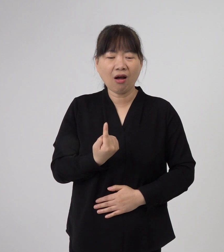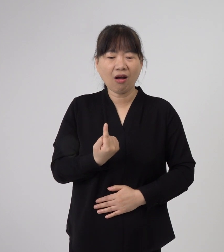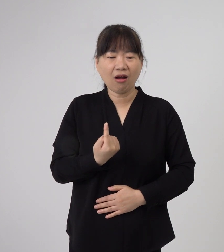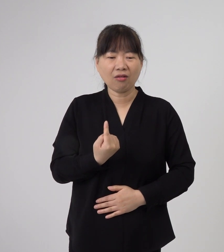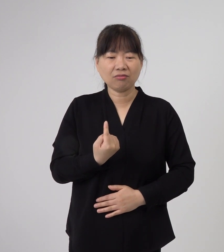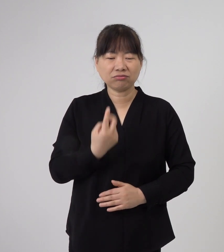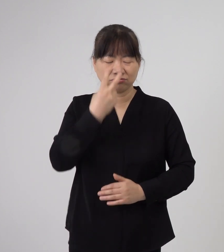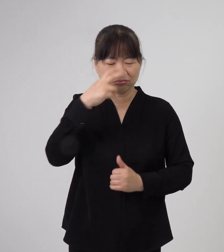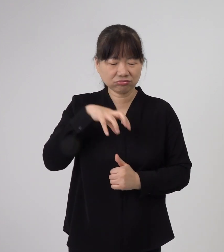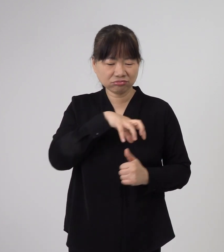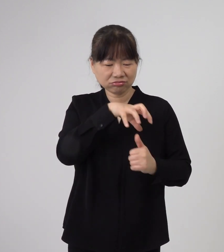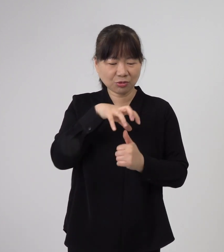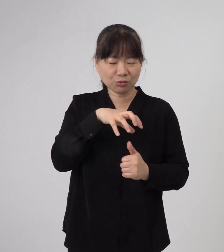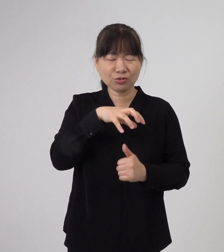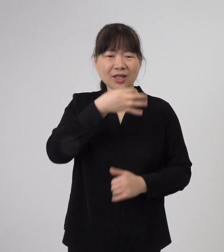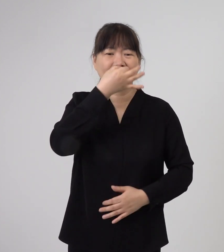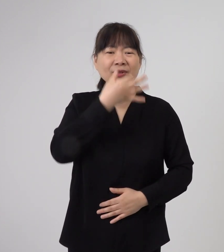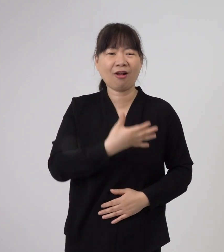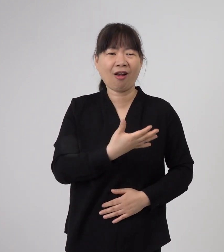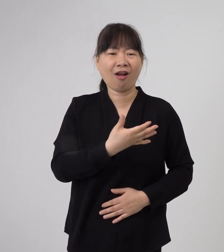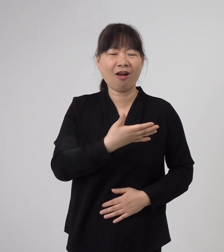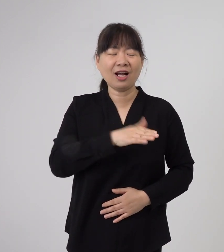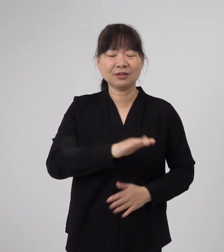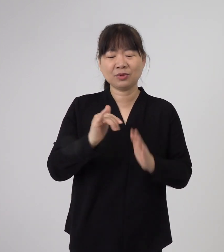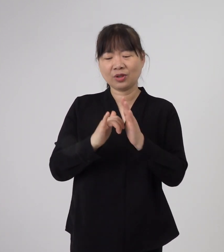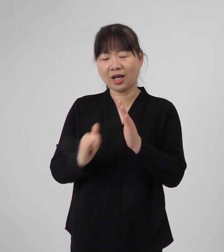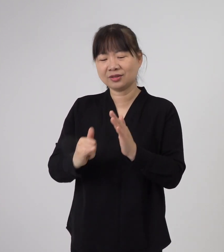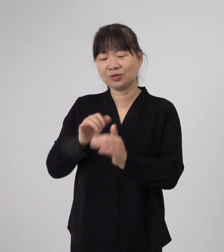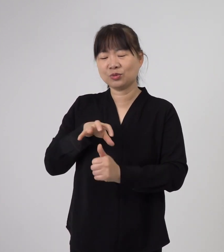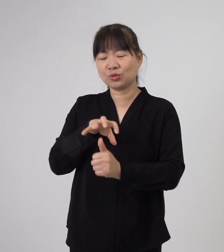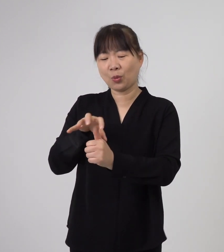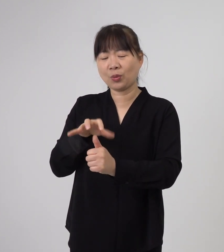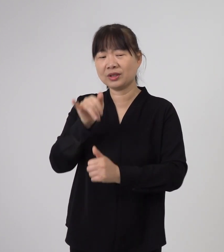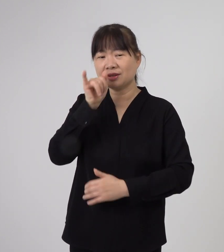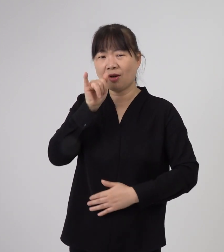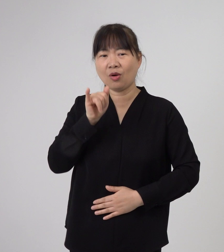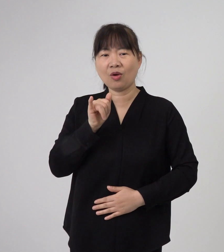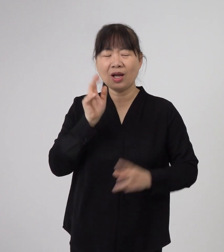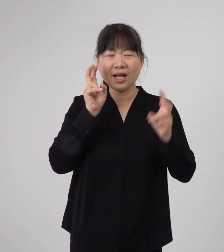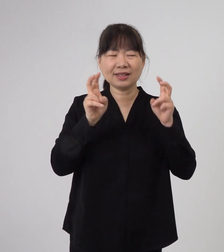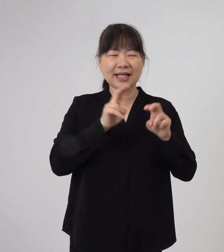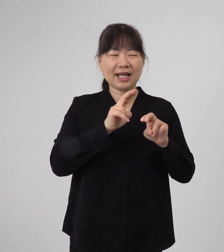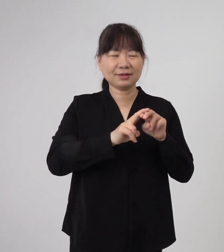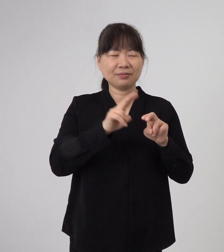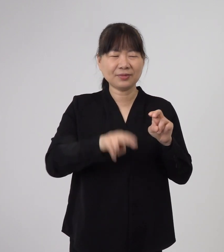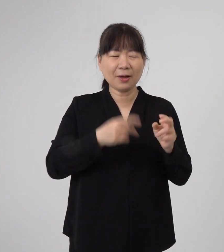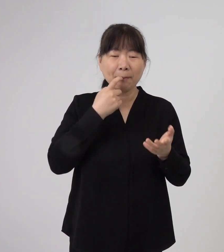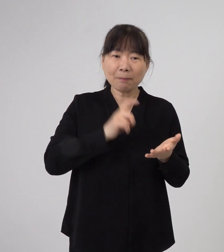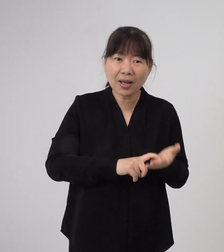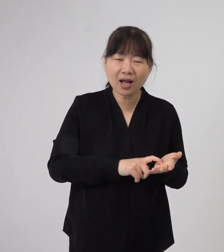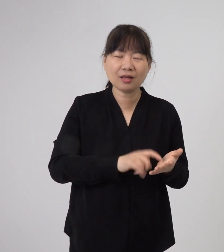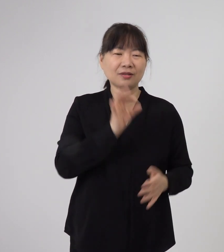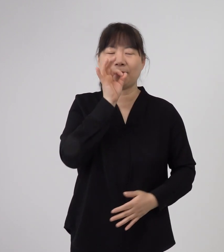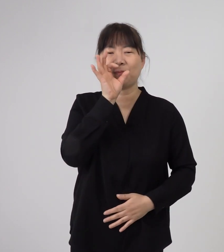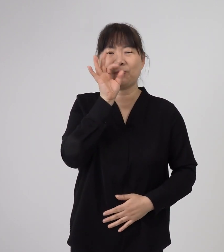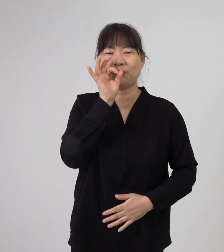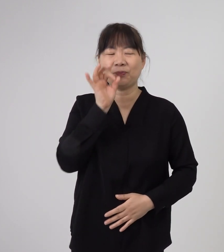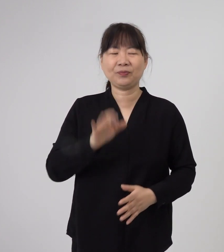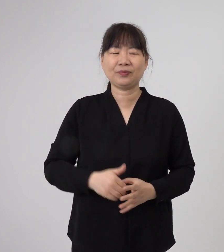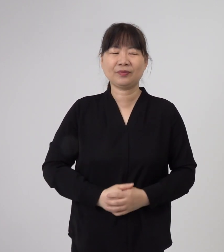힘든데 가족들이 딸렸다고 한번 생각을 해보세요. 사표를 그렇게 쉽게 던질 수 있나요? 못하는